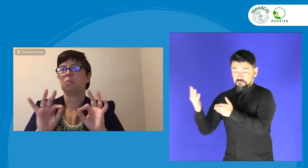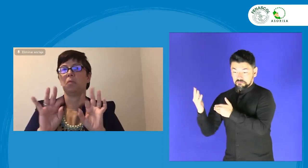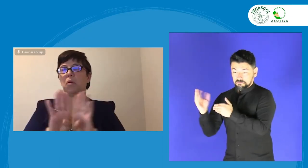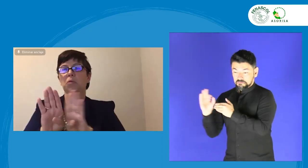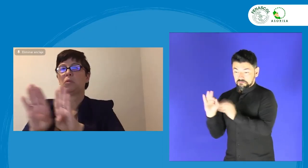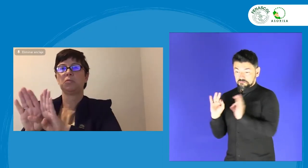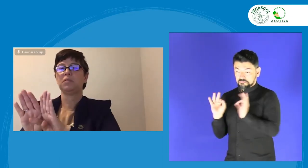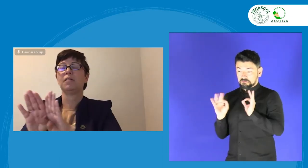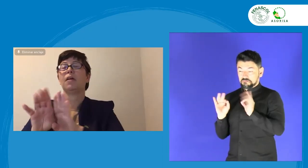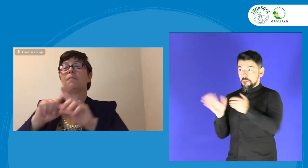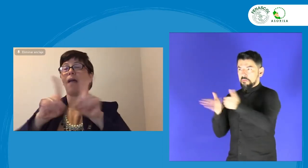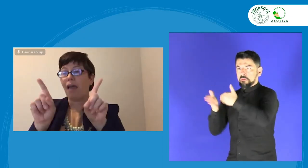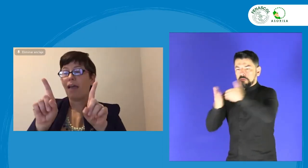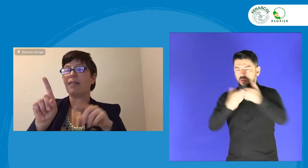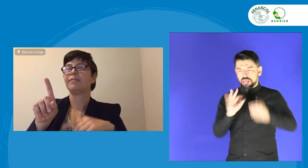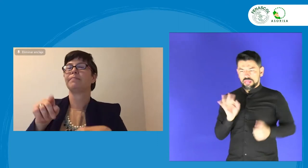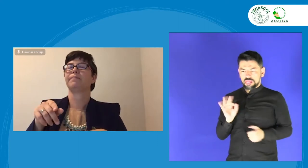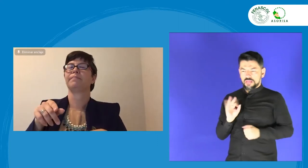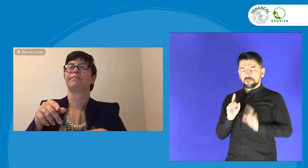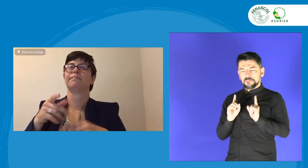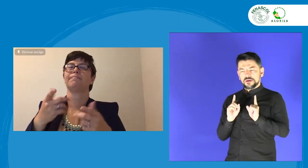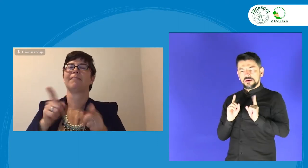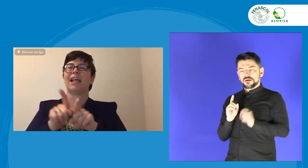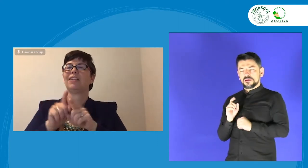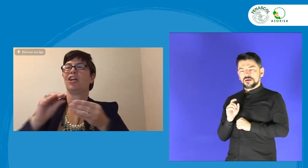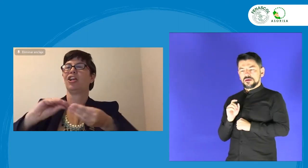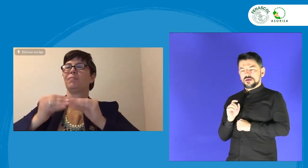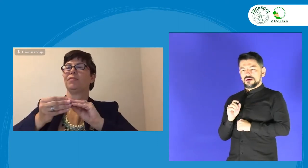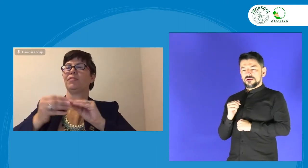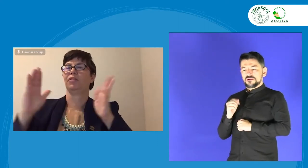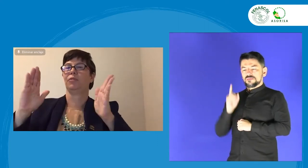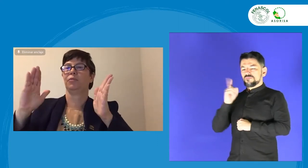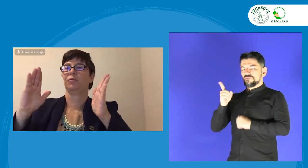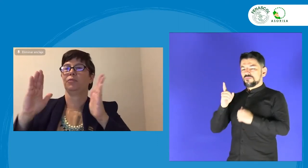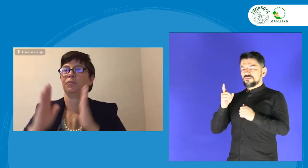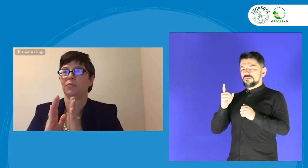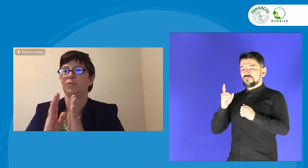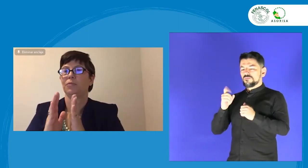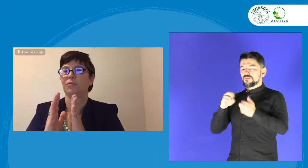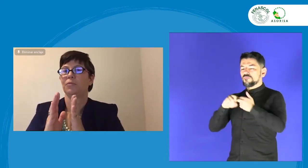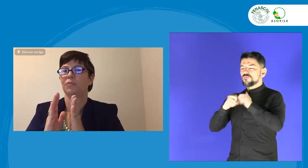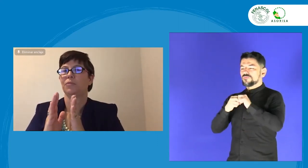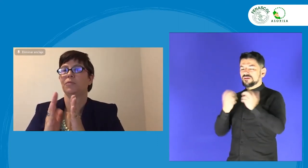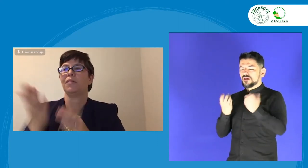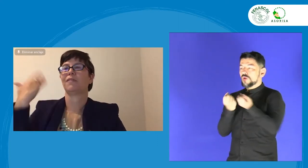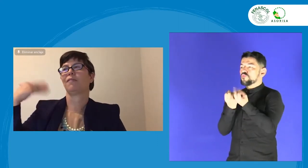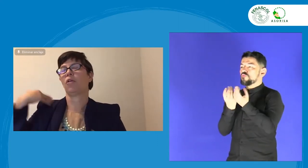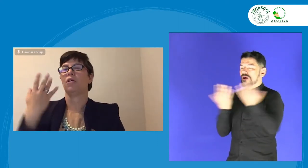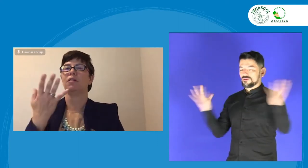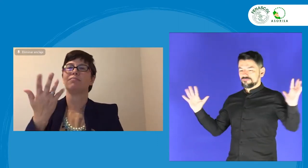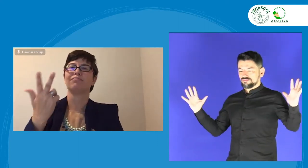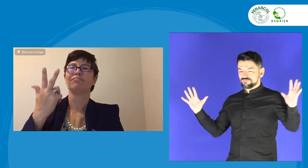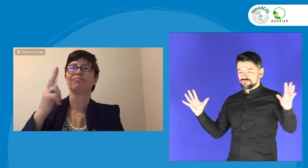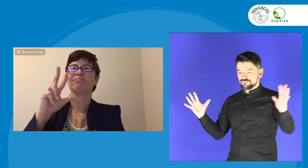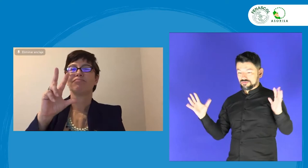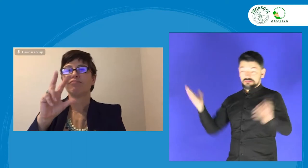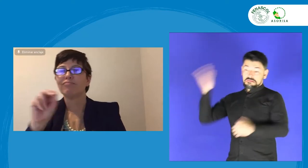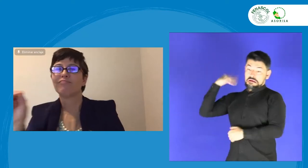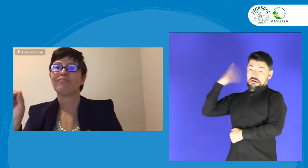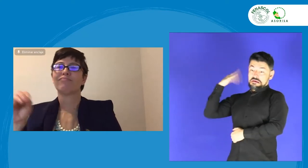allí en adelante, pues ha cambiado la situación, muchas escuelas no han cerrado, pero los problemas han disminuido un